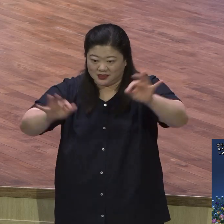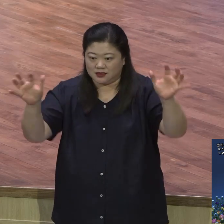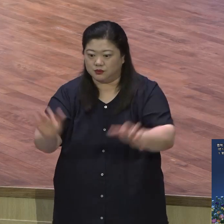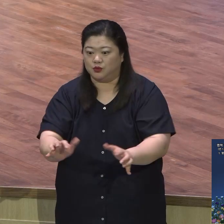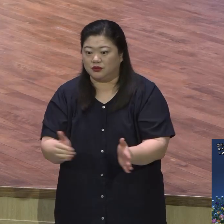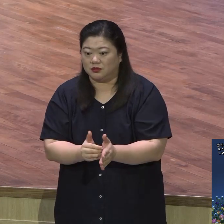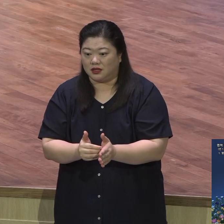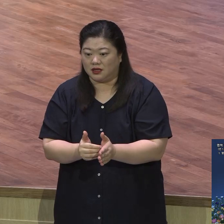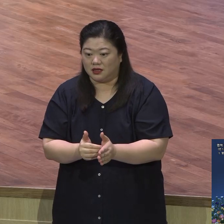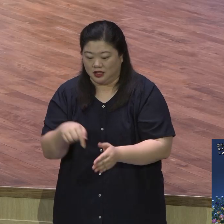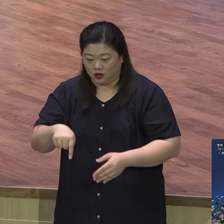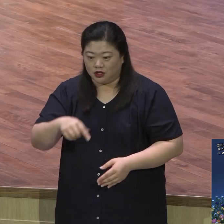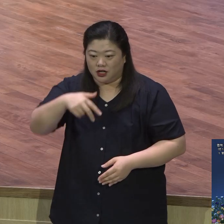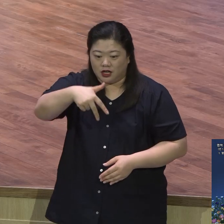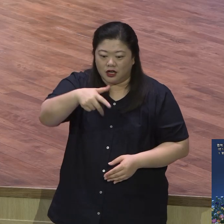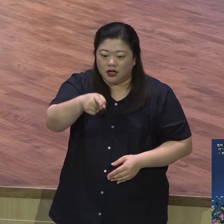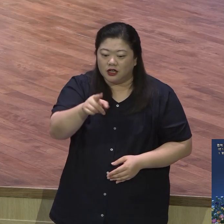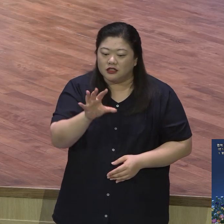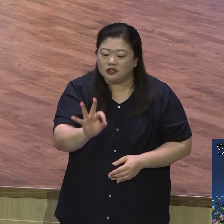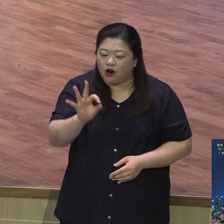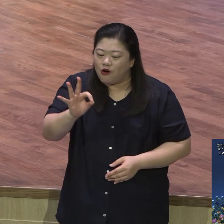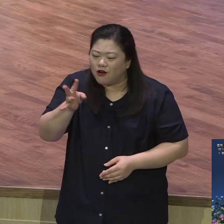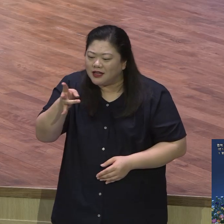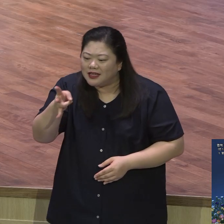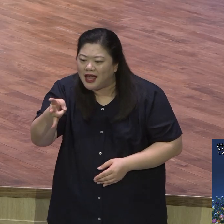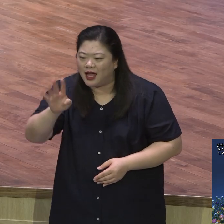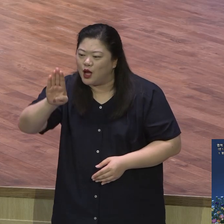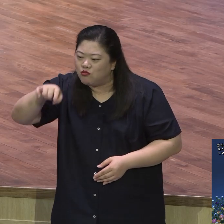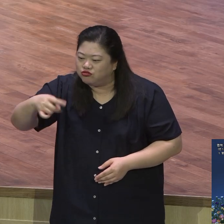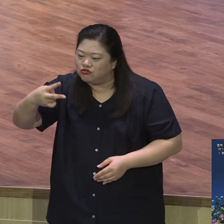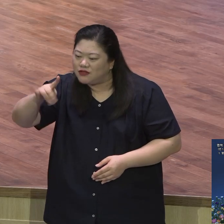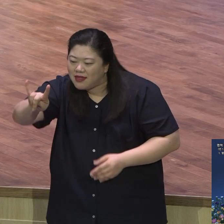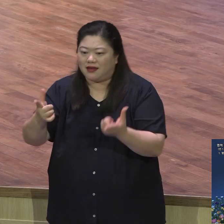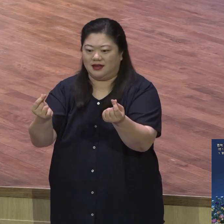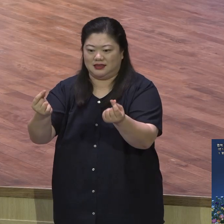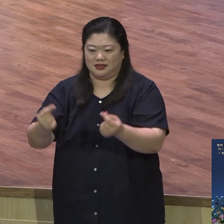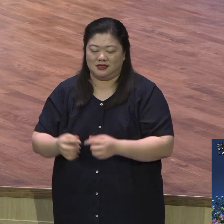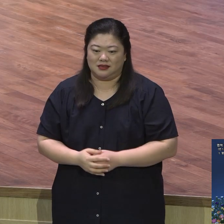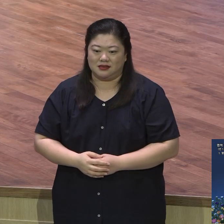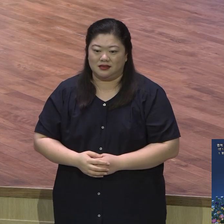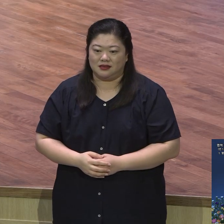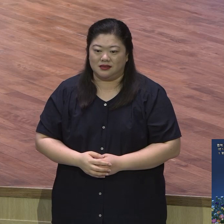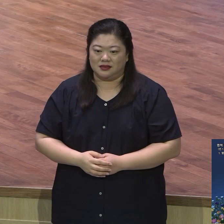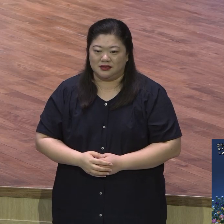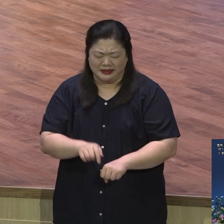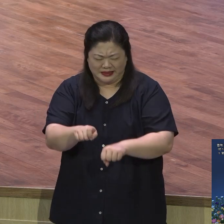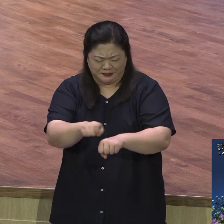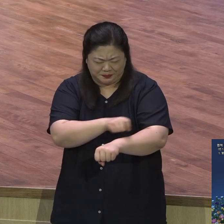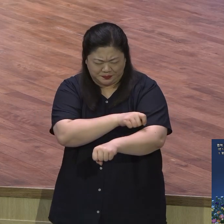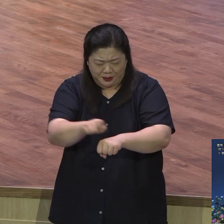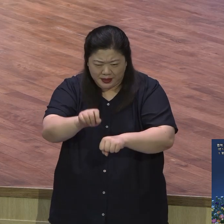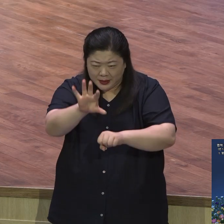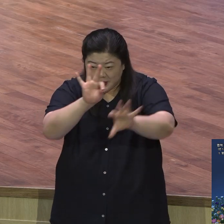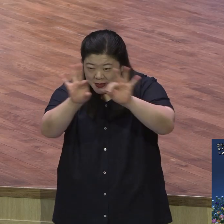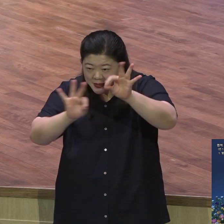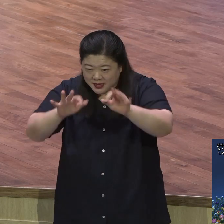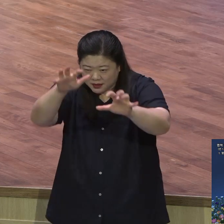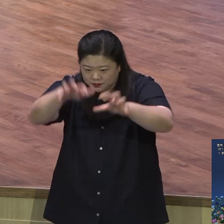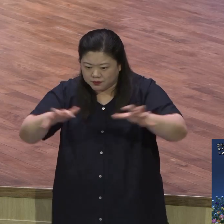정말로 정예, 영적 정예 군사를 부르신 줄 믿습니다.